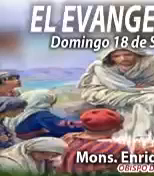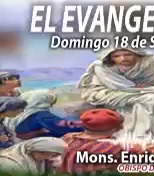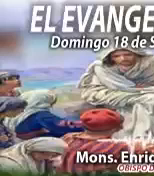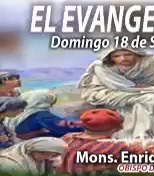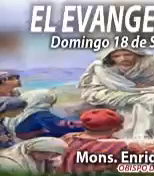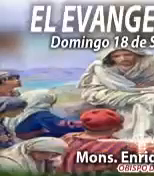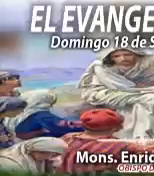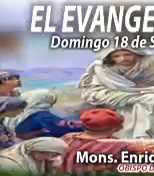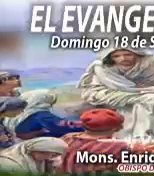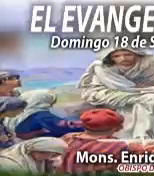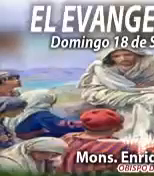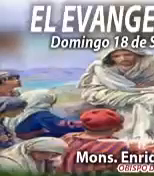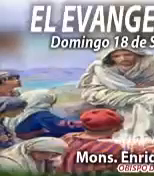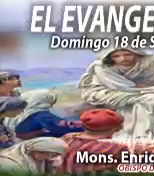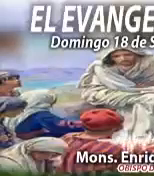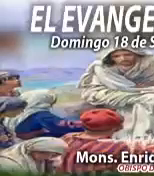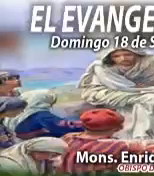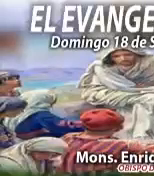sáname,